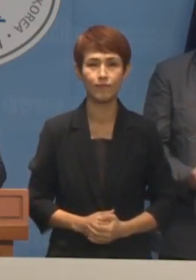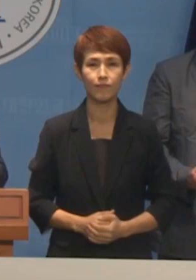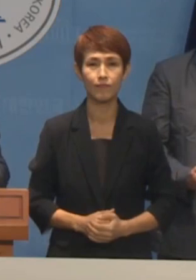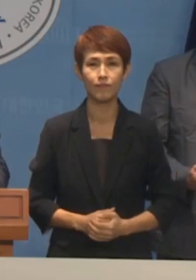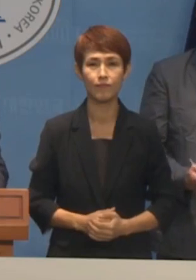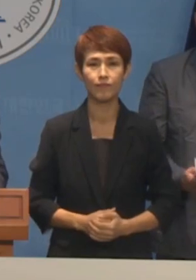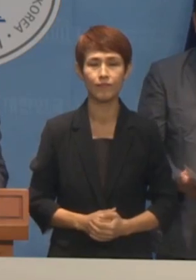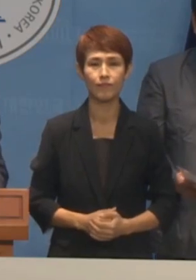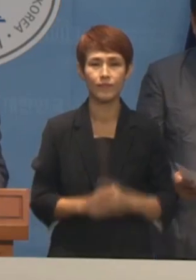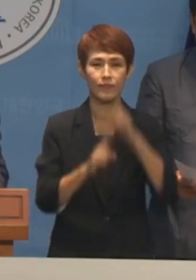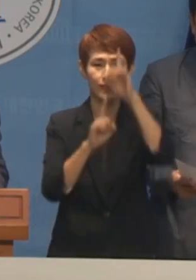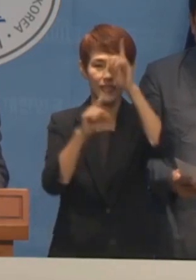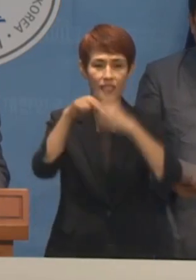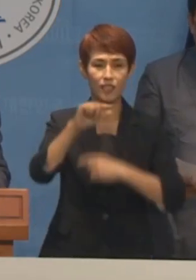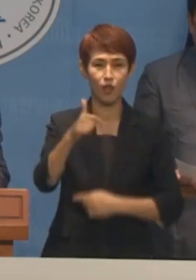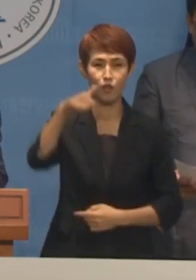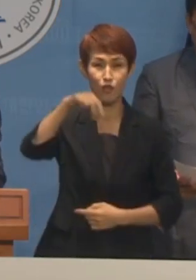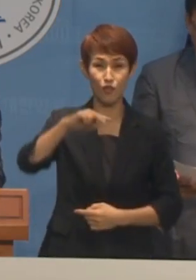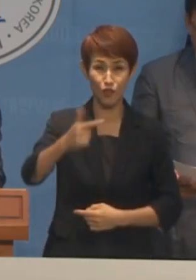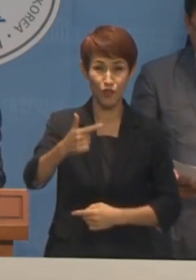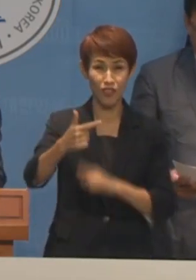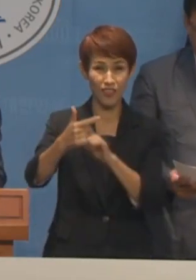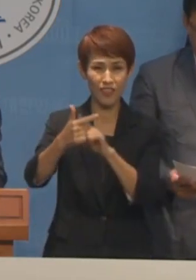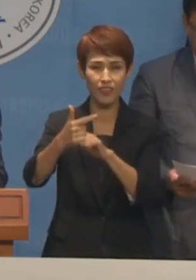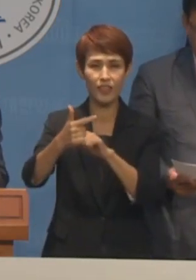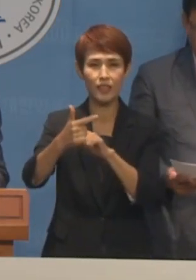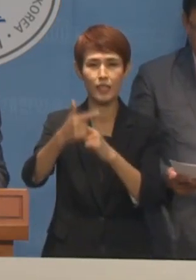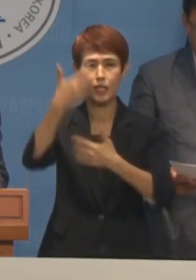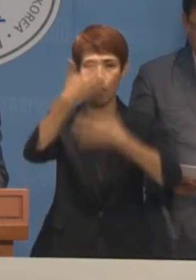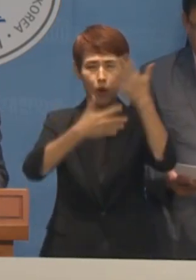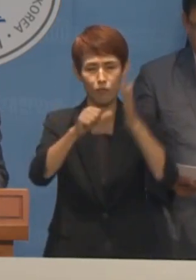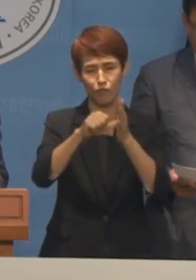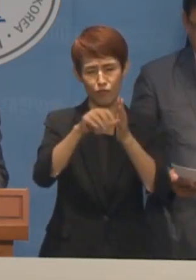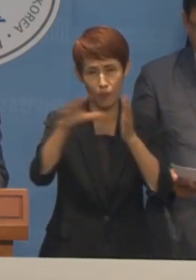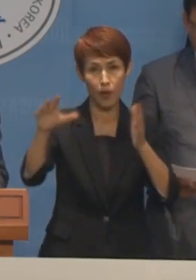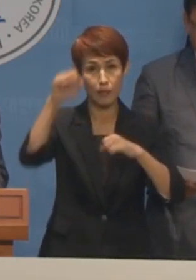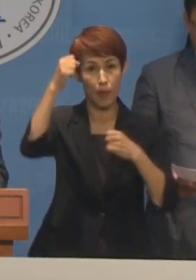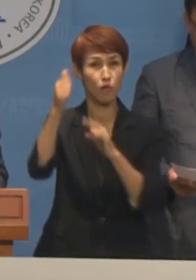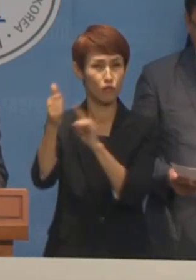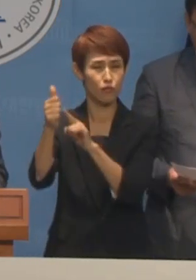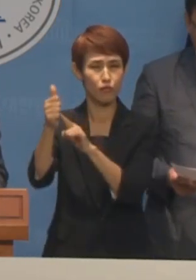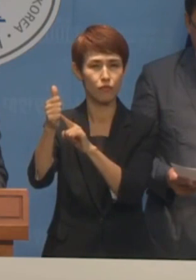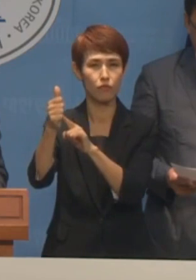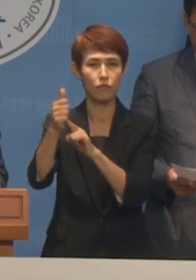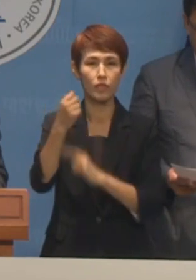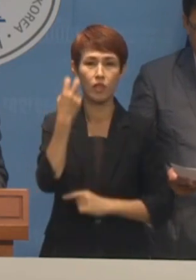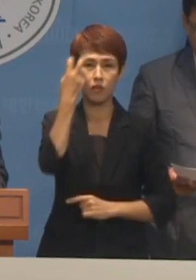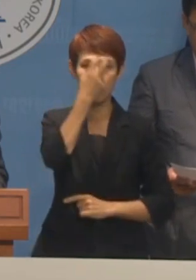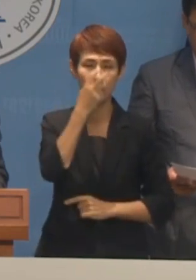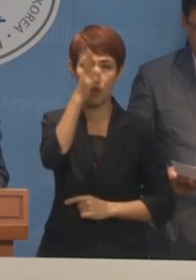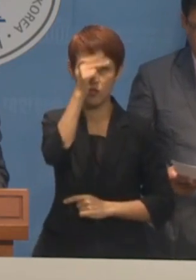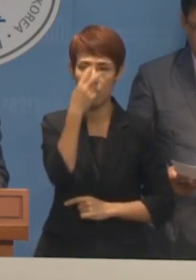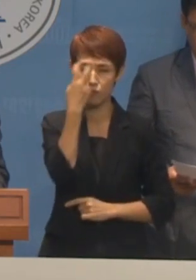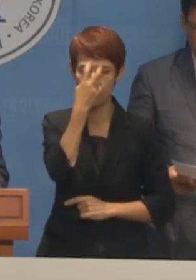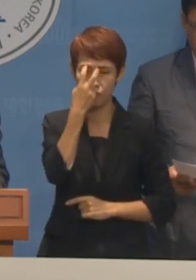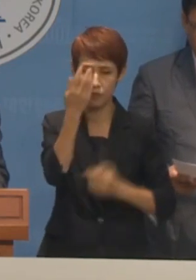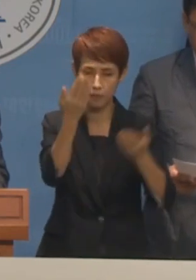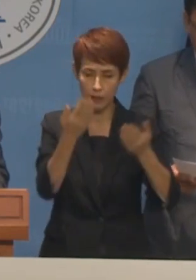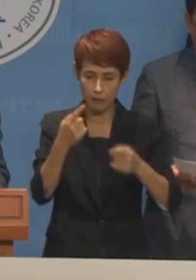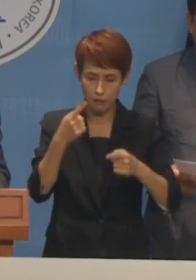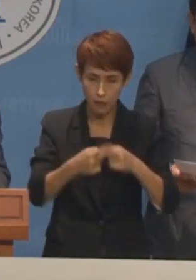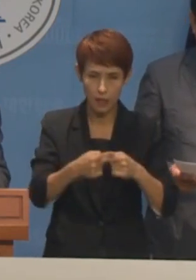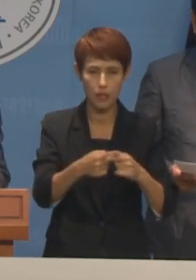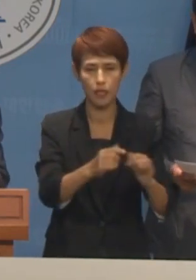영화 기생충으로 세계적 명성을 얻었던 배우 이성균 씨가 경찰 수사를 받던 중 스스로